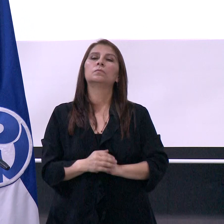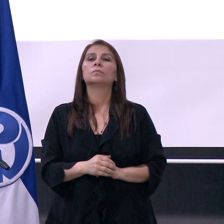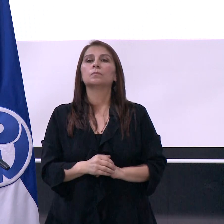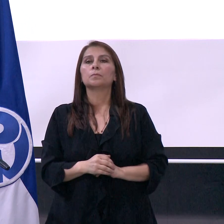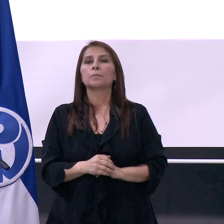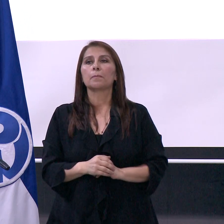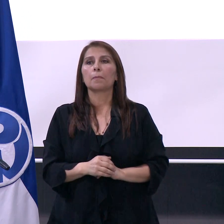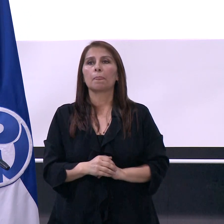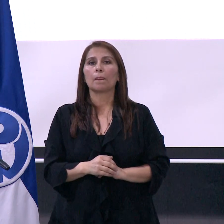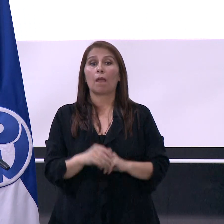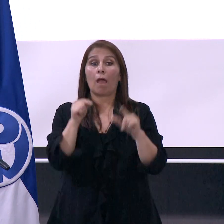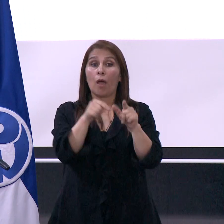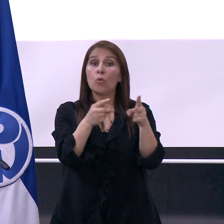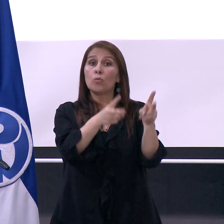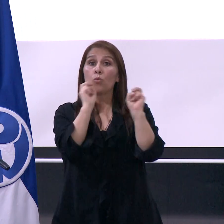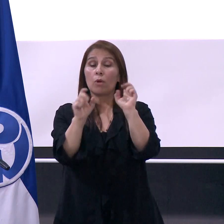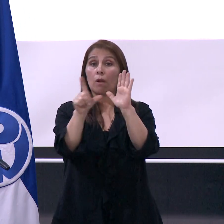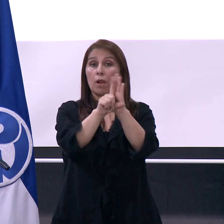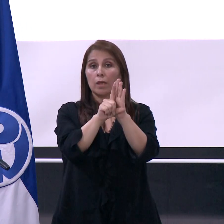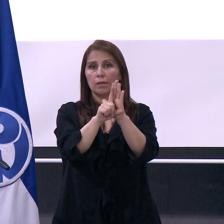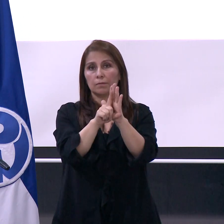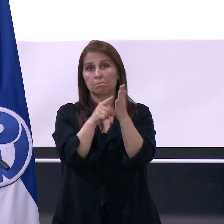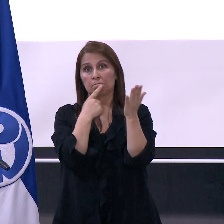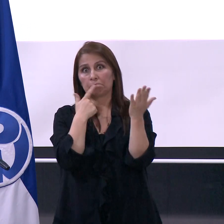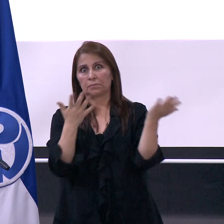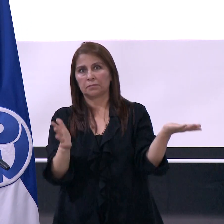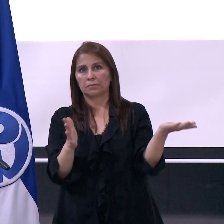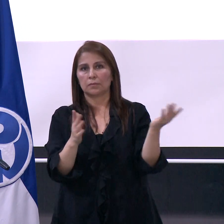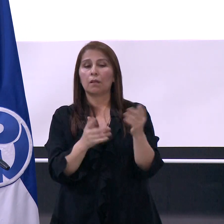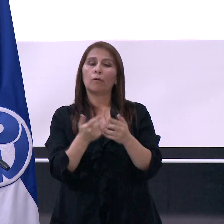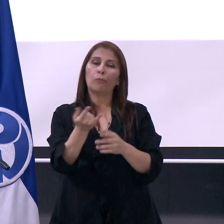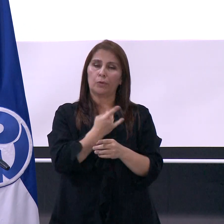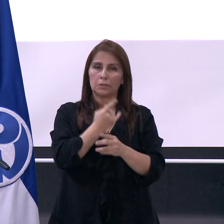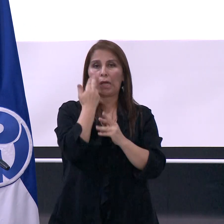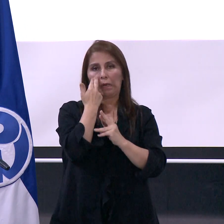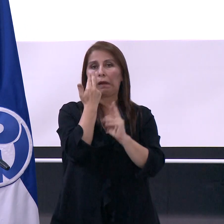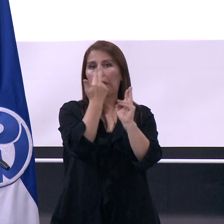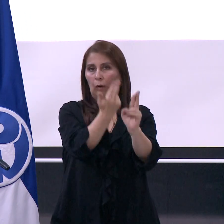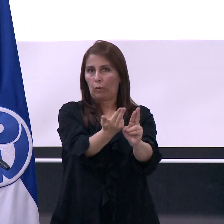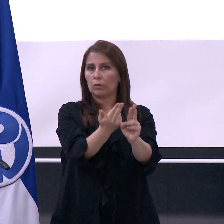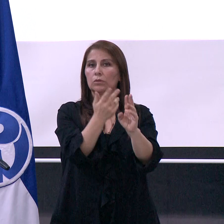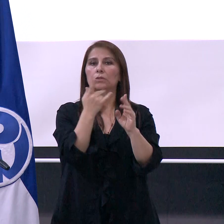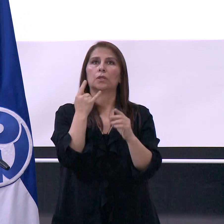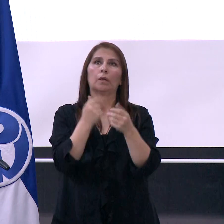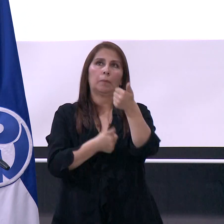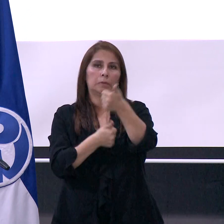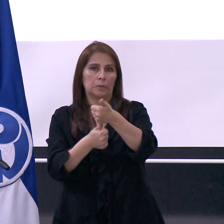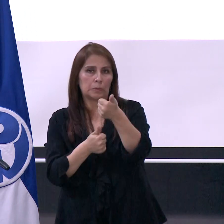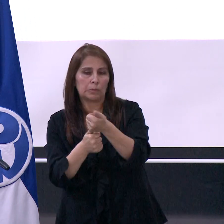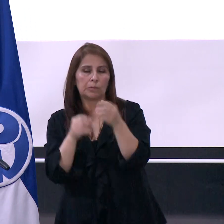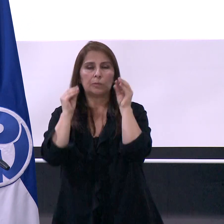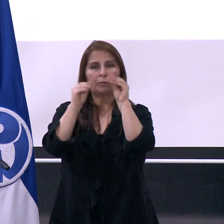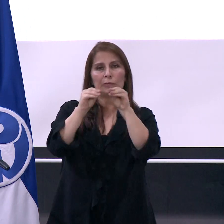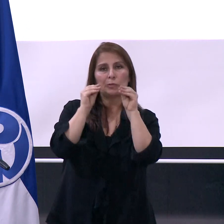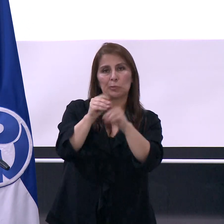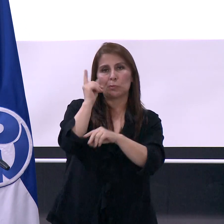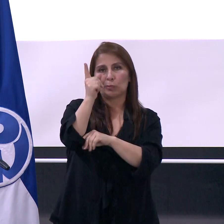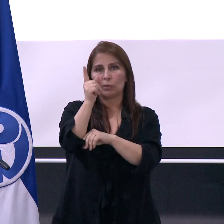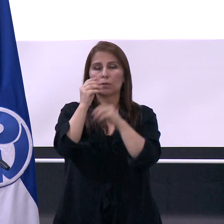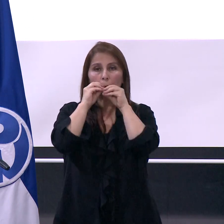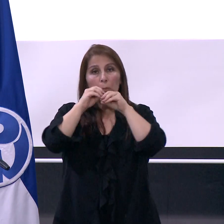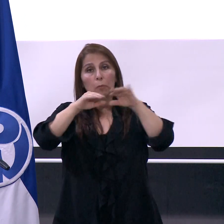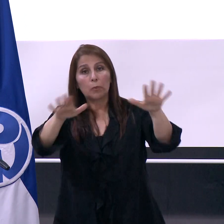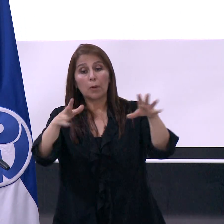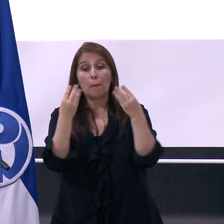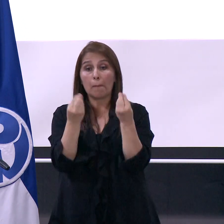con esta nueva legislación paradójicamente a pesar de que la universidad fue reconocida como la instancia asesora para la formación de política pública en materia de